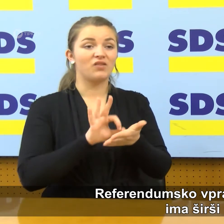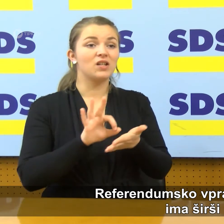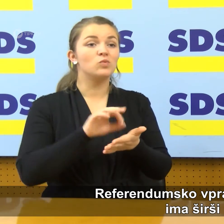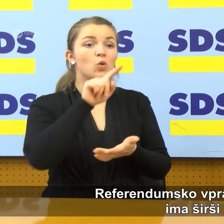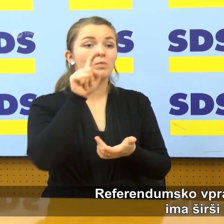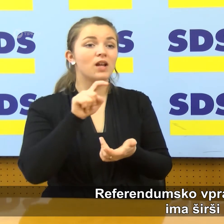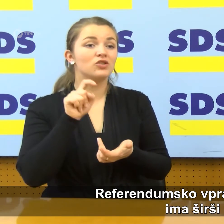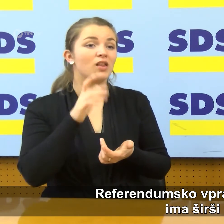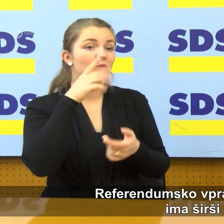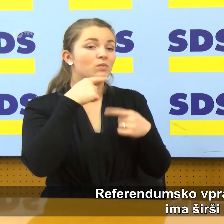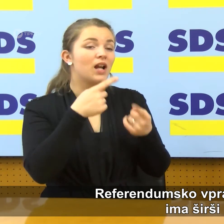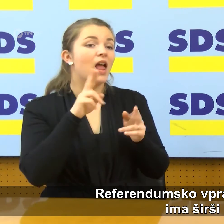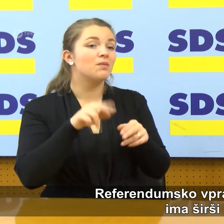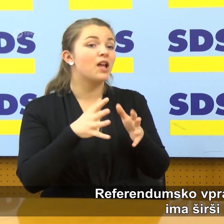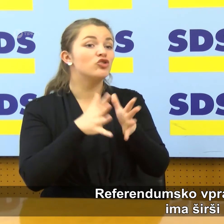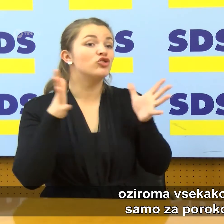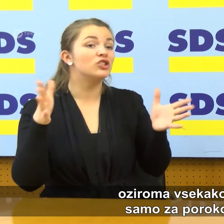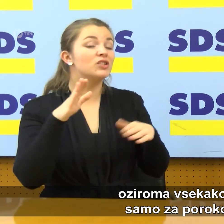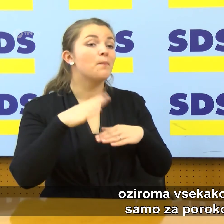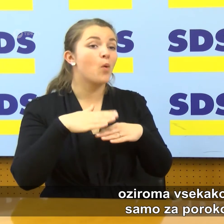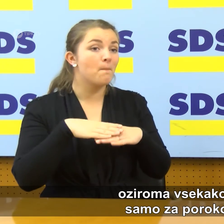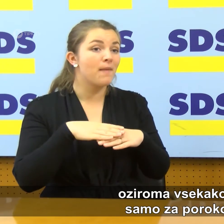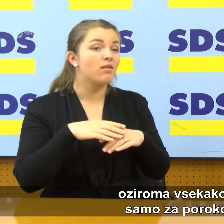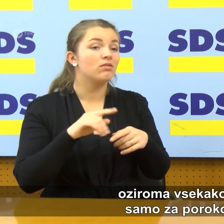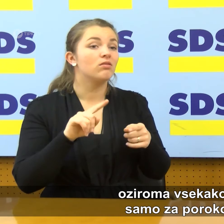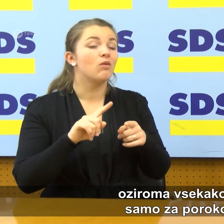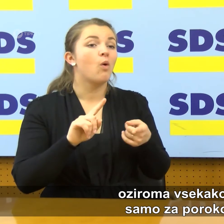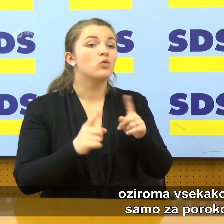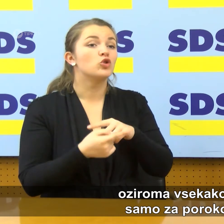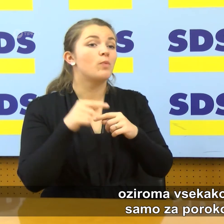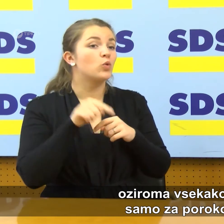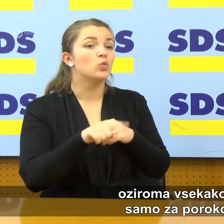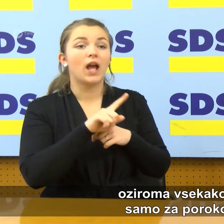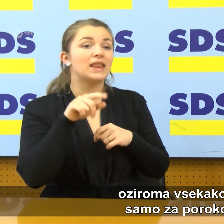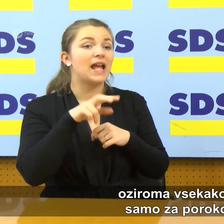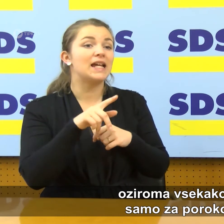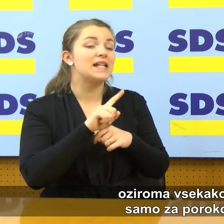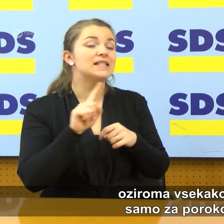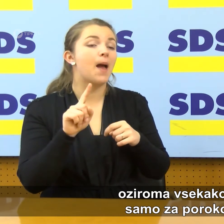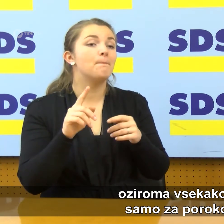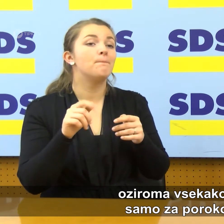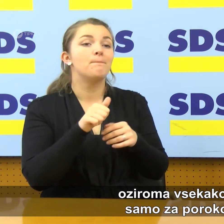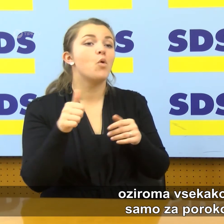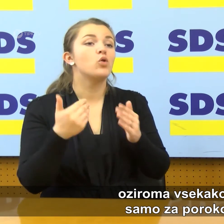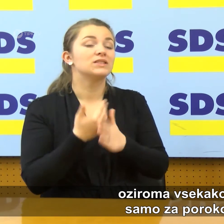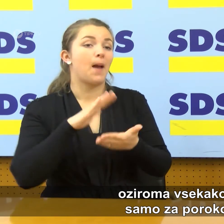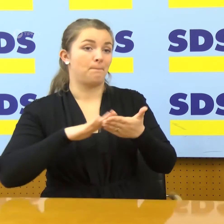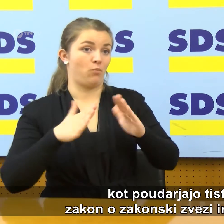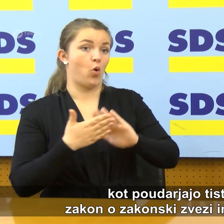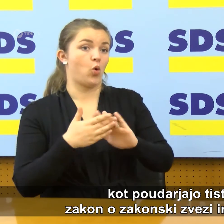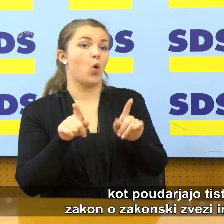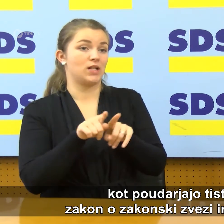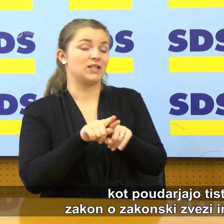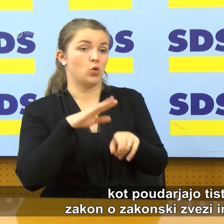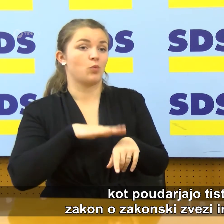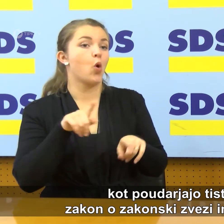Referendumsko vprašanje, bom rekla, ima širši pomen oziroma vsekakor tukaj ne gre samo za poroko istospolnih,